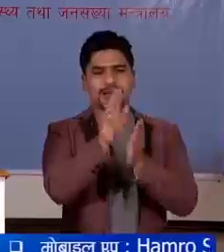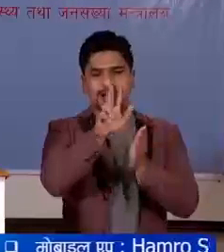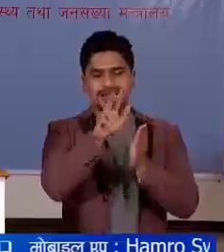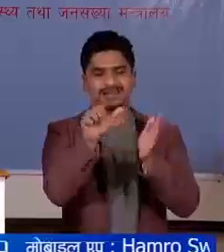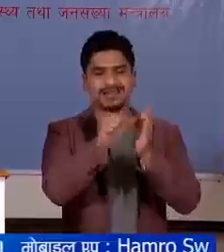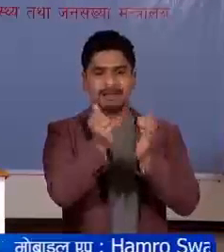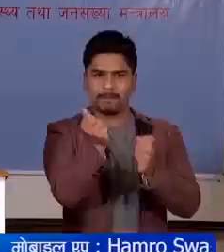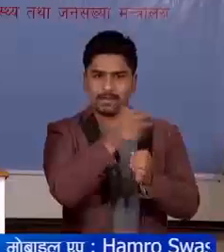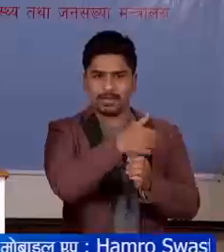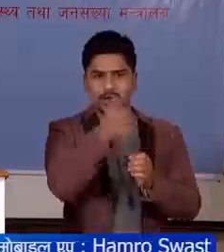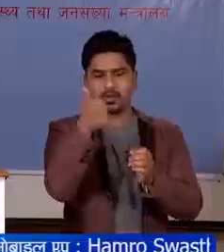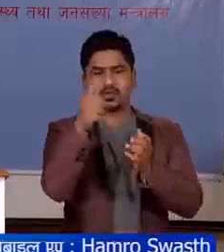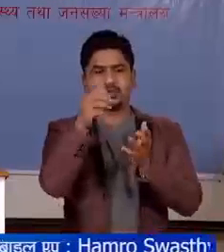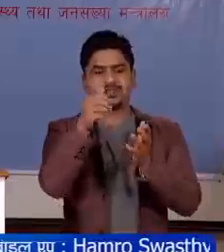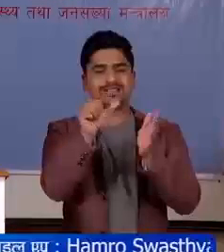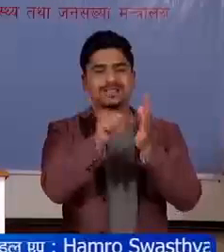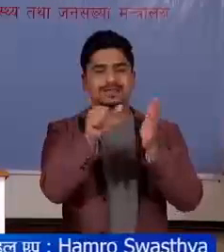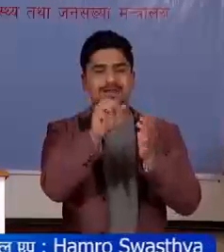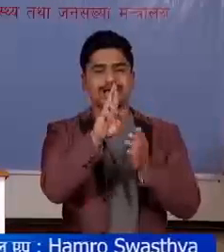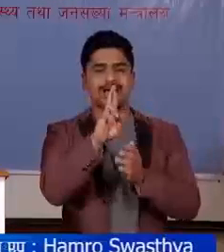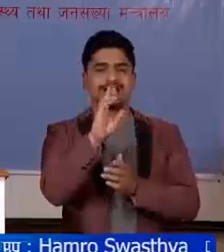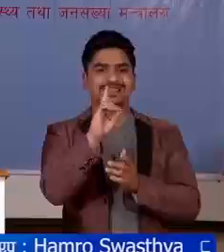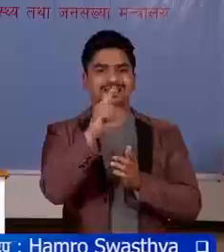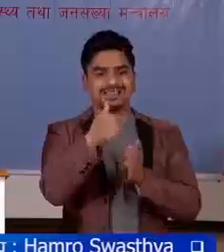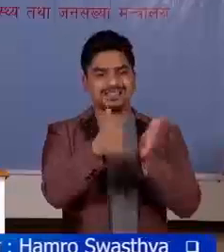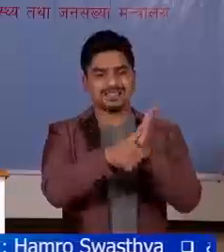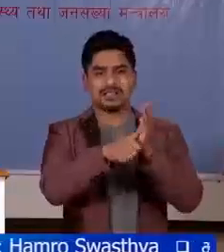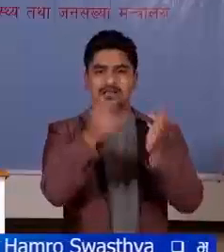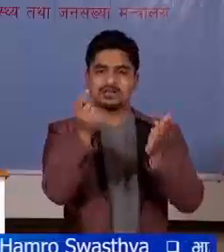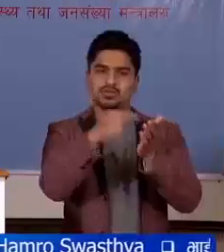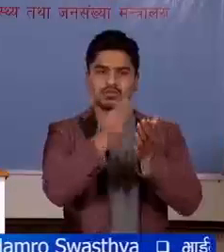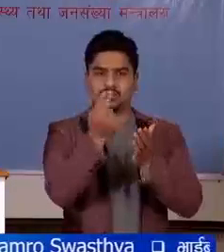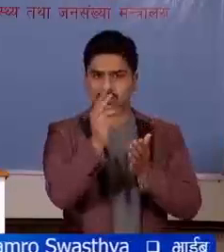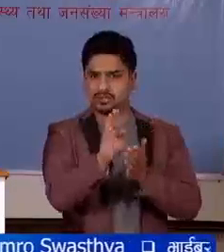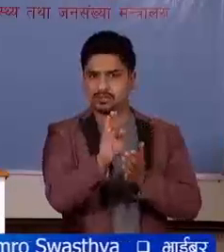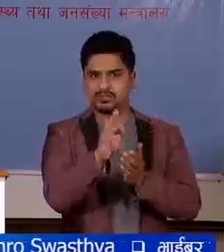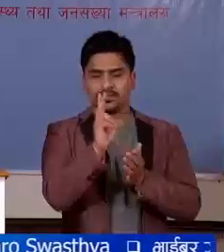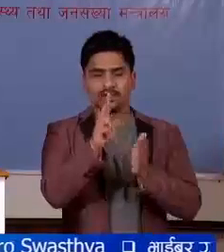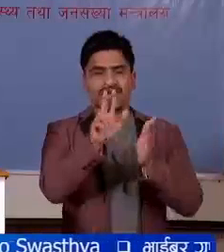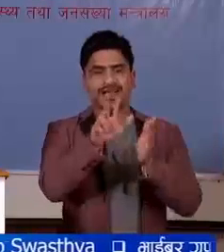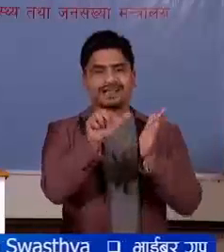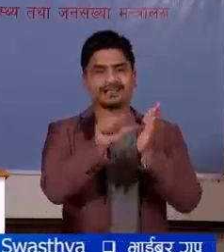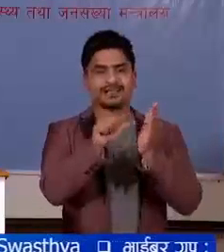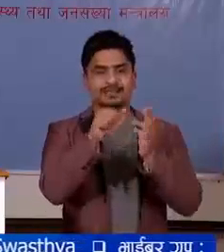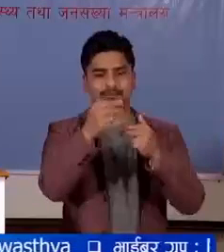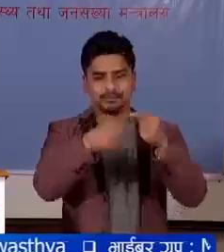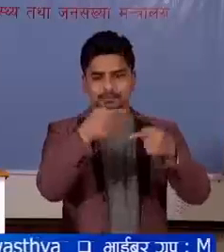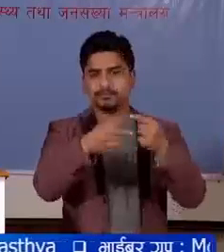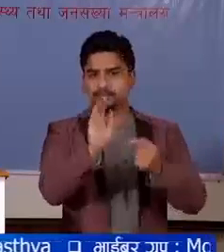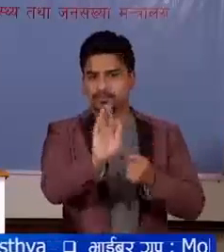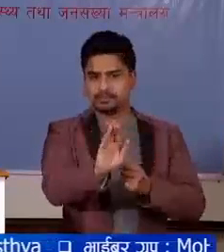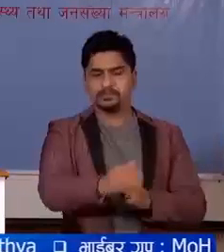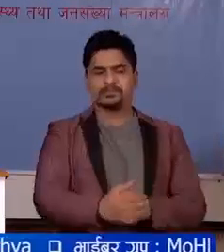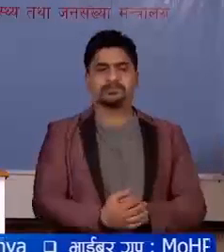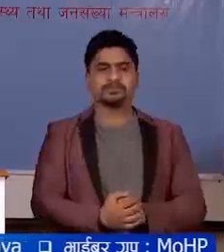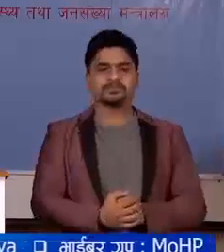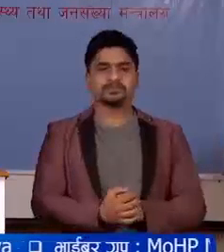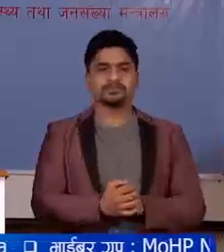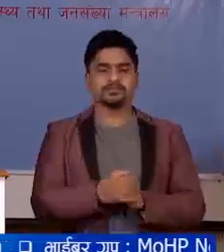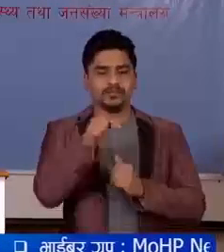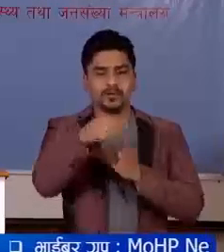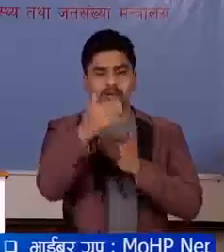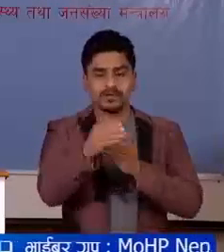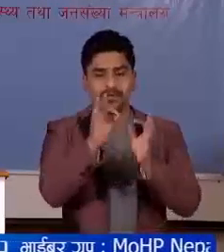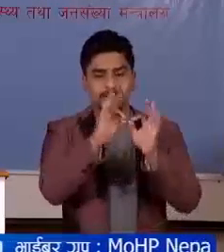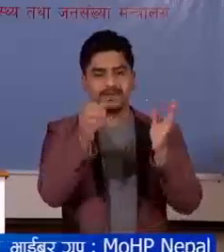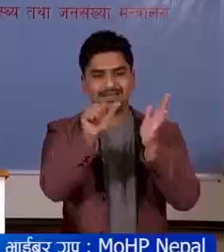रैपिड डाइगनोस्टिक टेस्ट चाही शुरुवई सकेको छो र इ आठ जिल्लामा पनी होने क्रम माने छो हाल